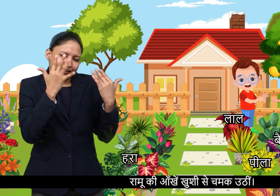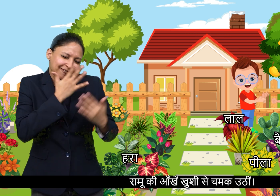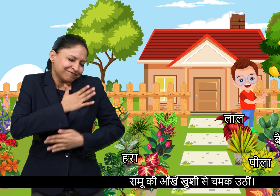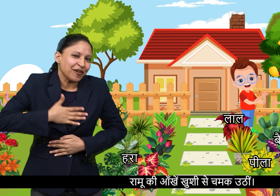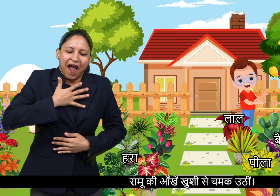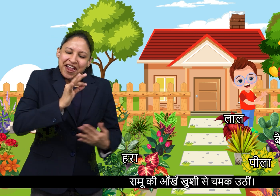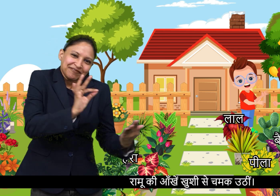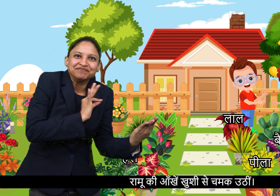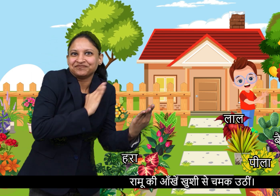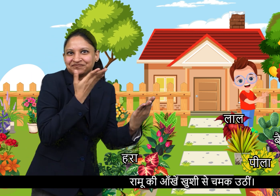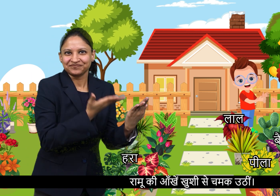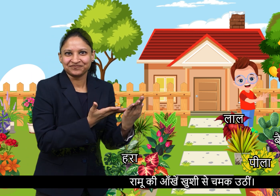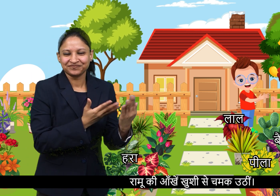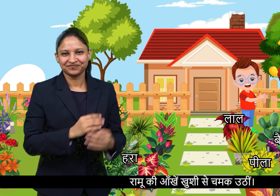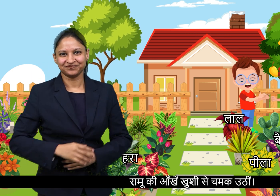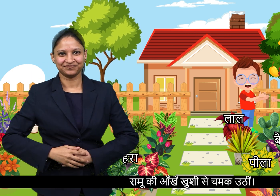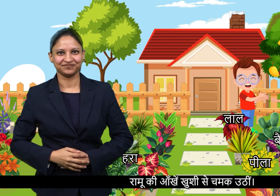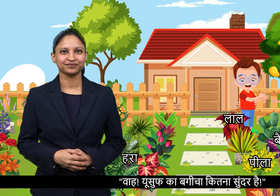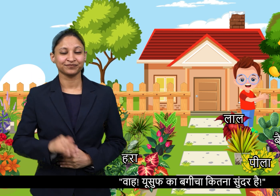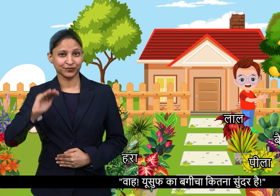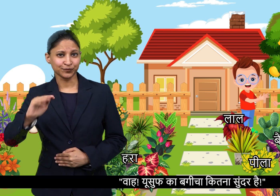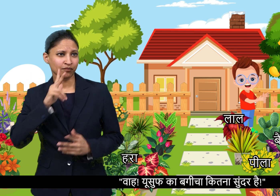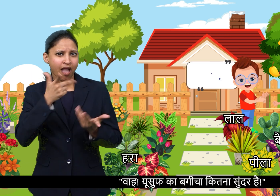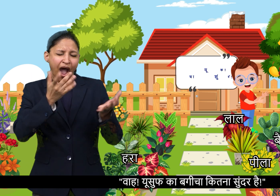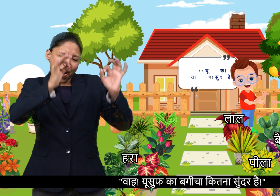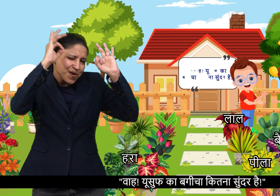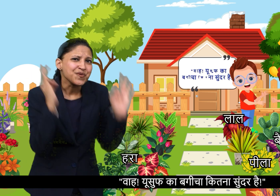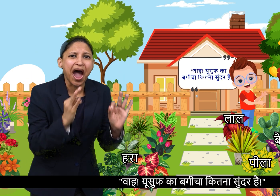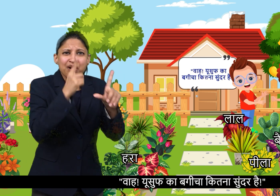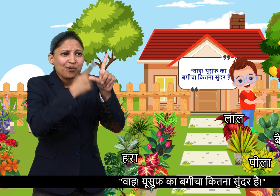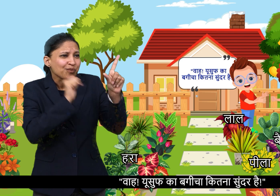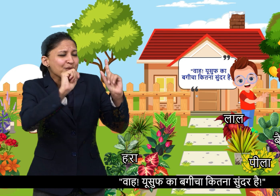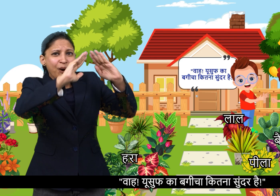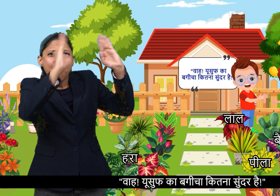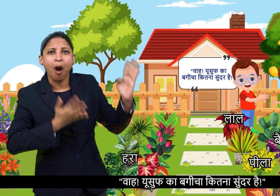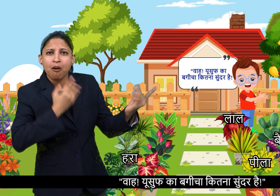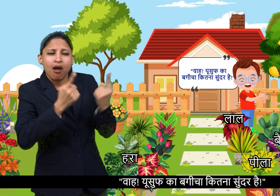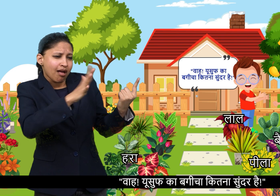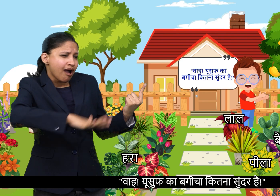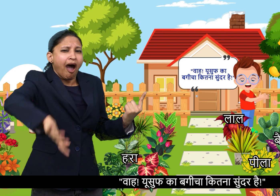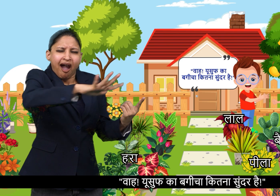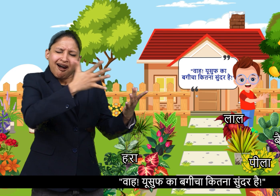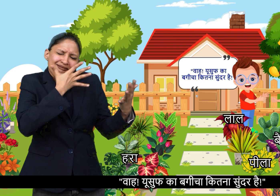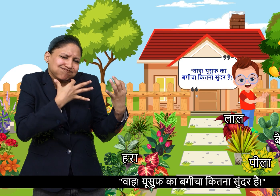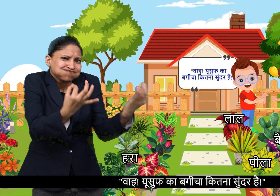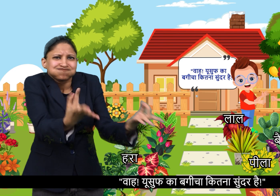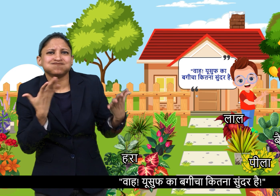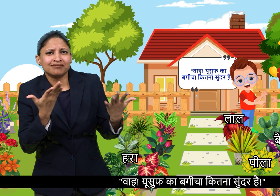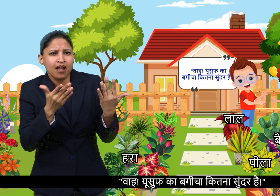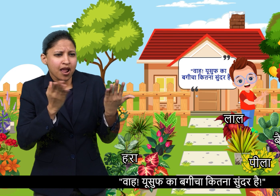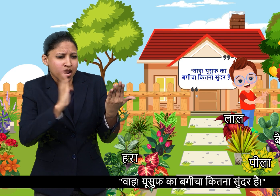रामू की आंखें खुशी से चमक उठी। वाह, यूसुफ का बगीचा कितना सुंदर है।